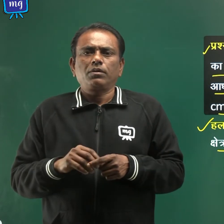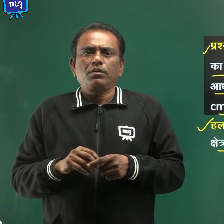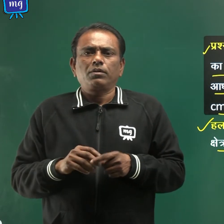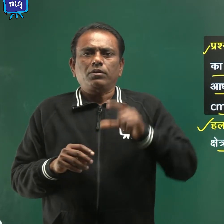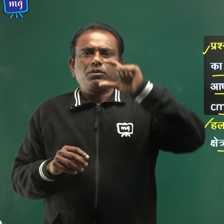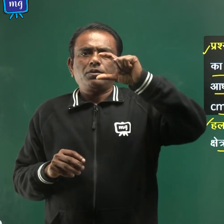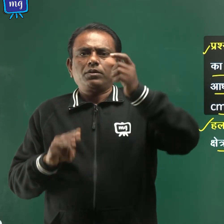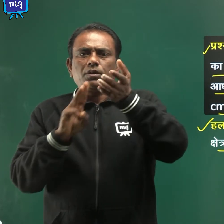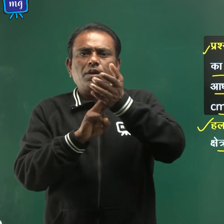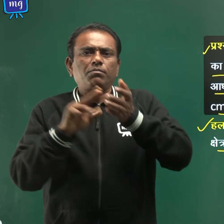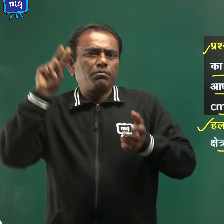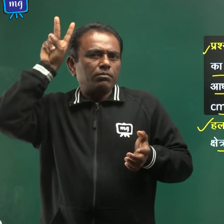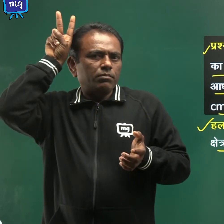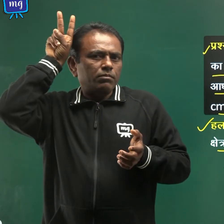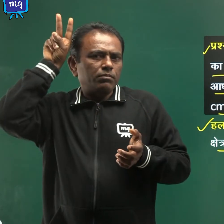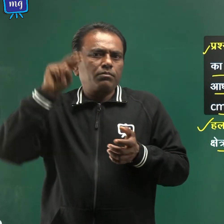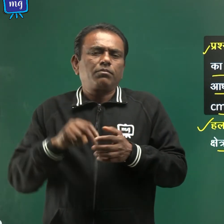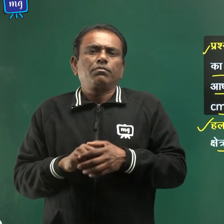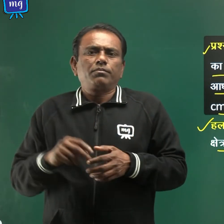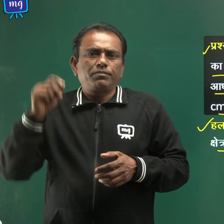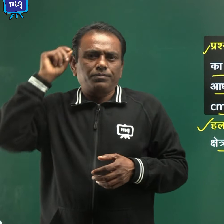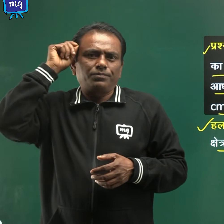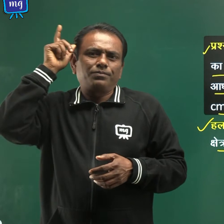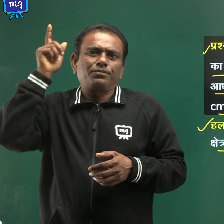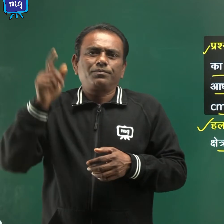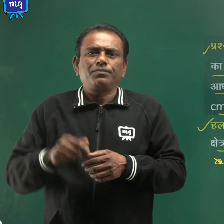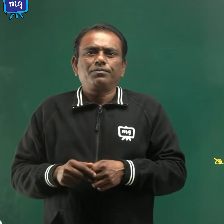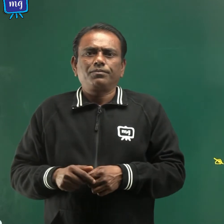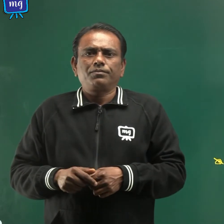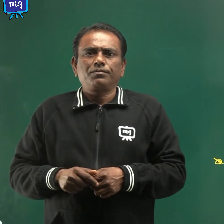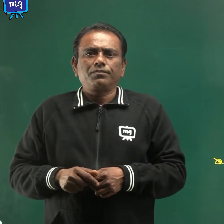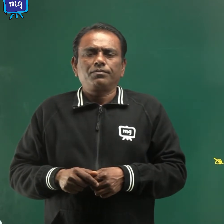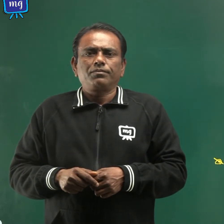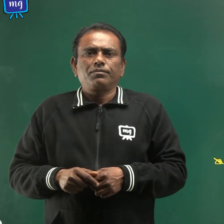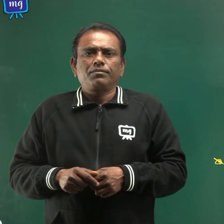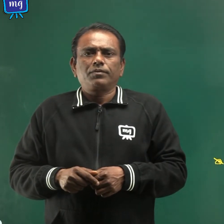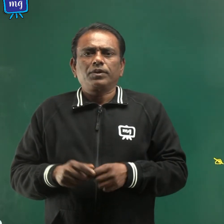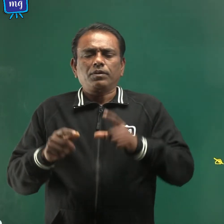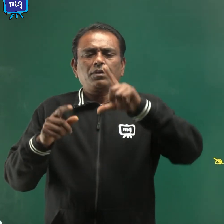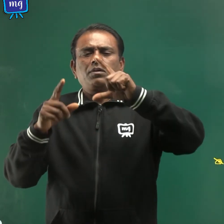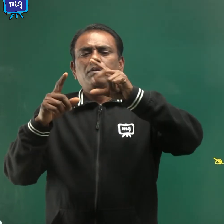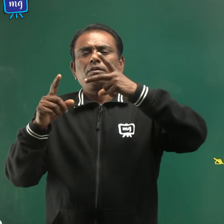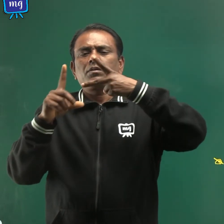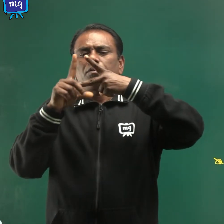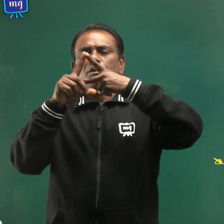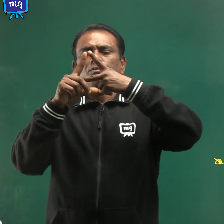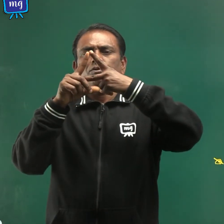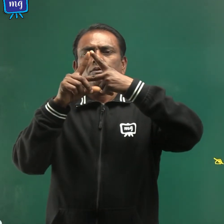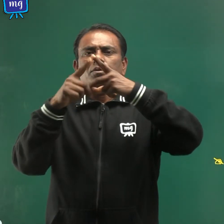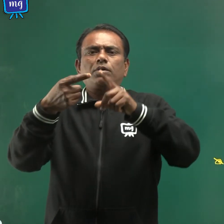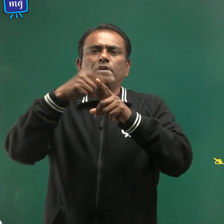ए सेमी स्क्वायर अ मैं समझ गया था कि त्रिभुज का क्षेत्रफल को